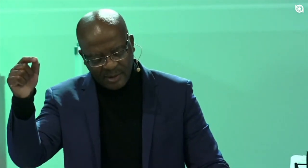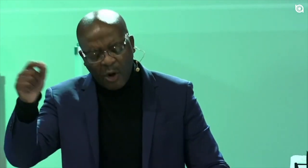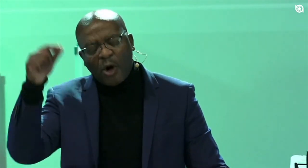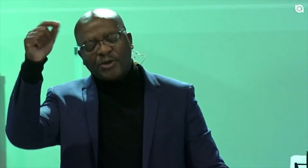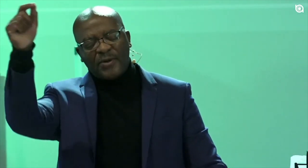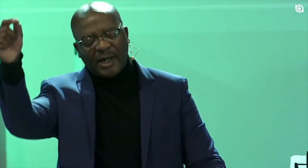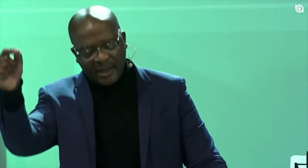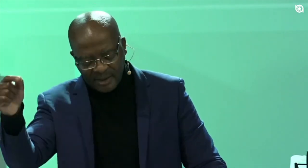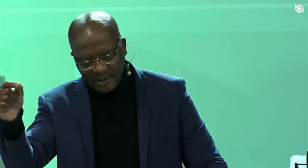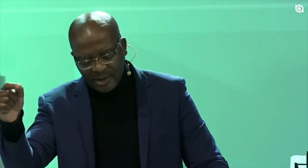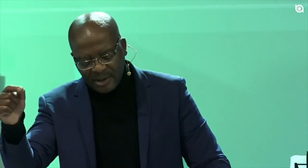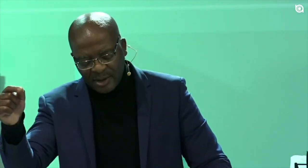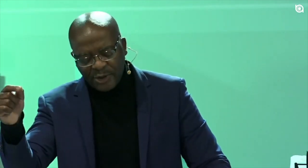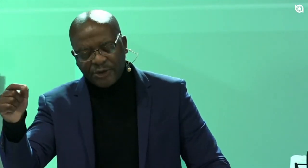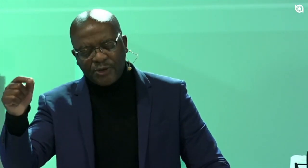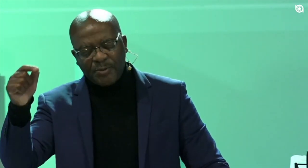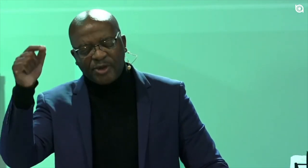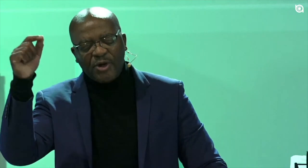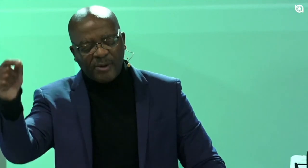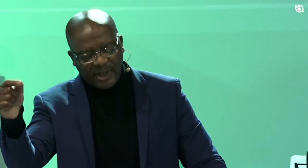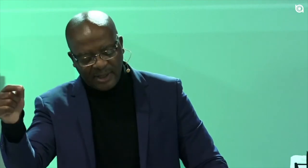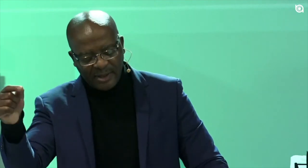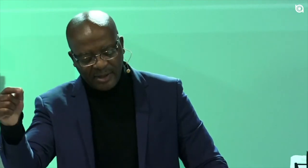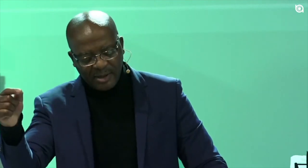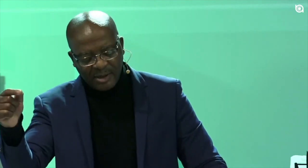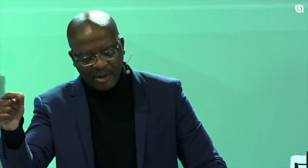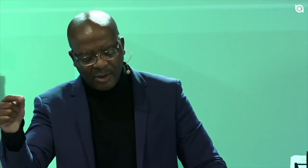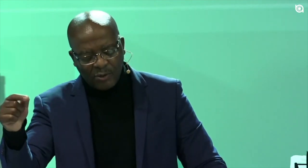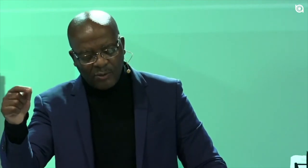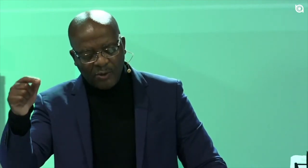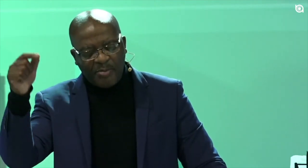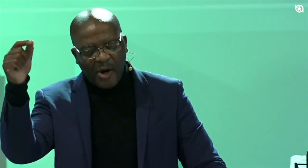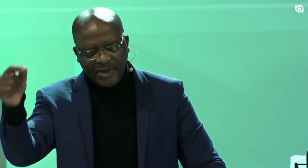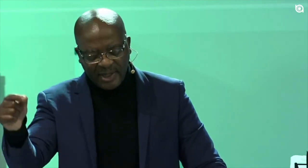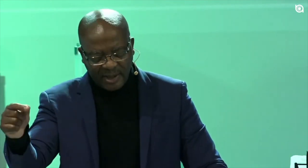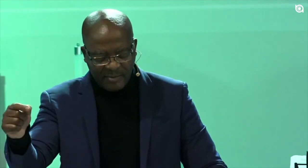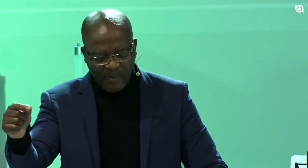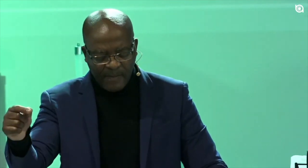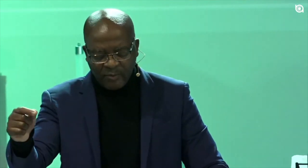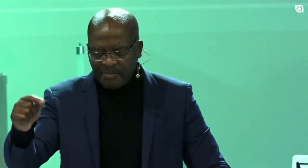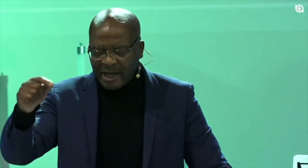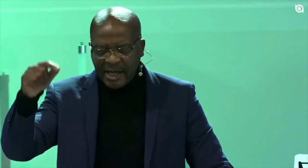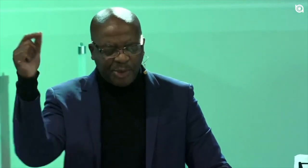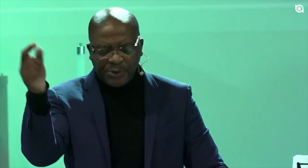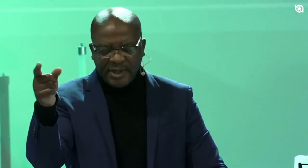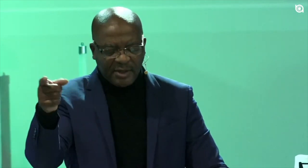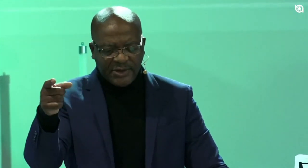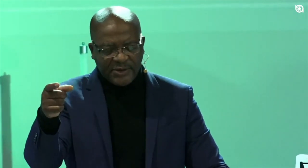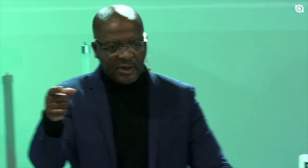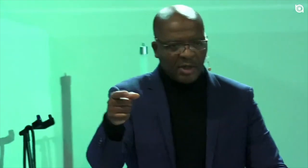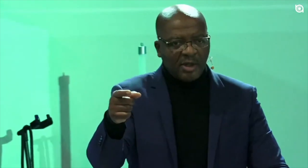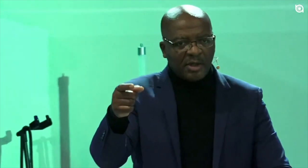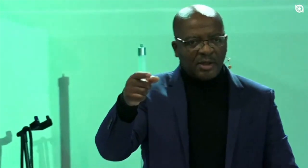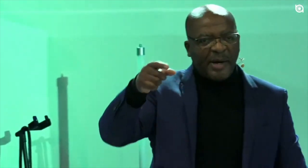Above. Au-delà. Above. De ce que tu peux demander what you can ask for, ou penser or think of, par la